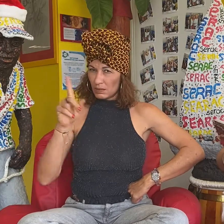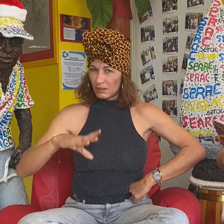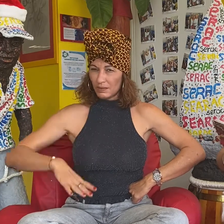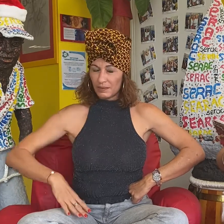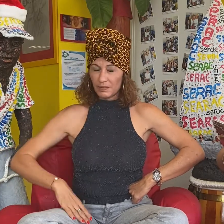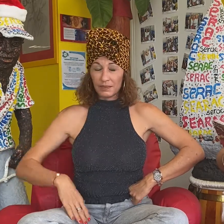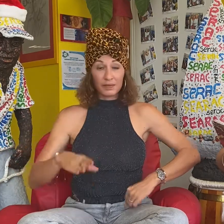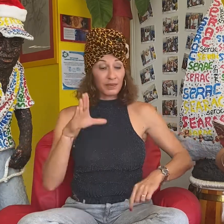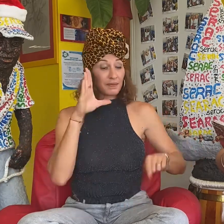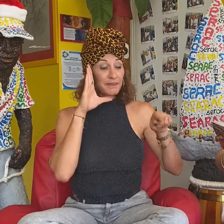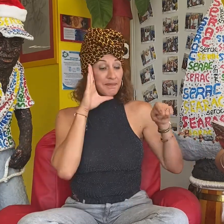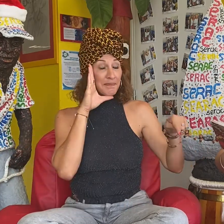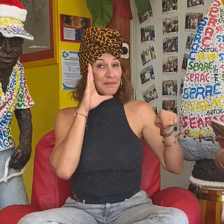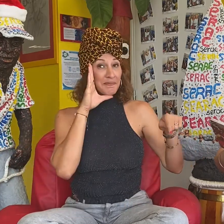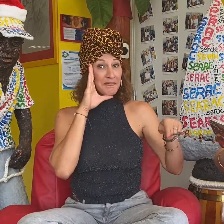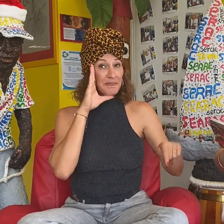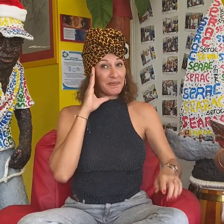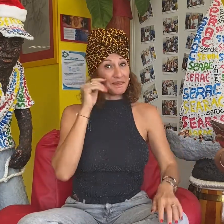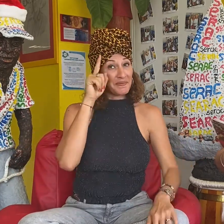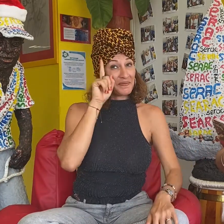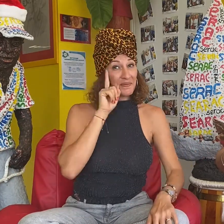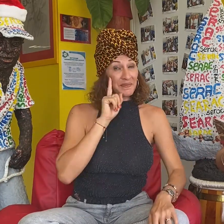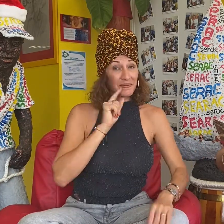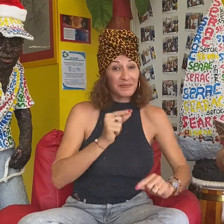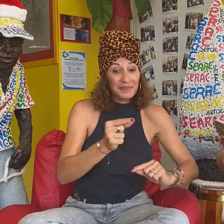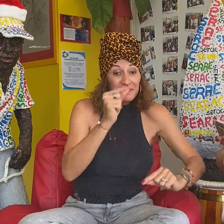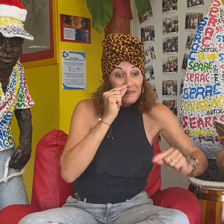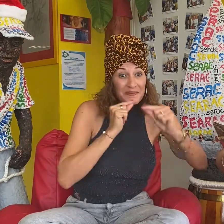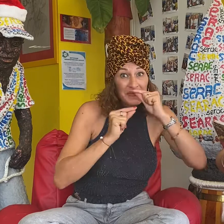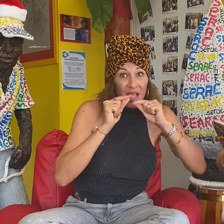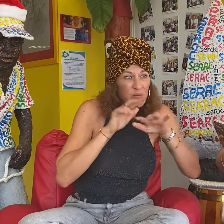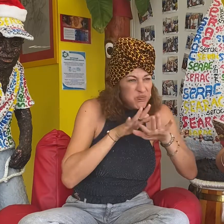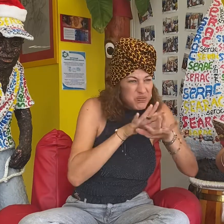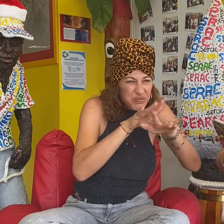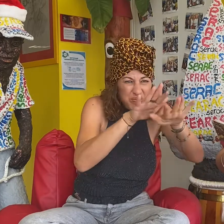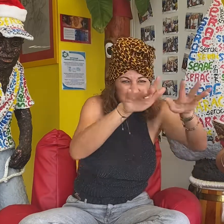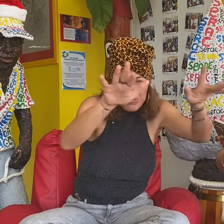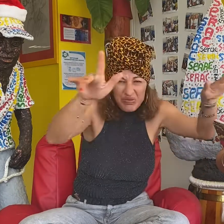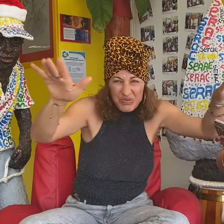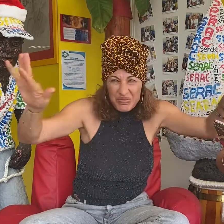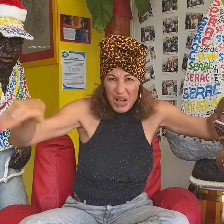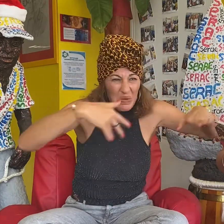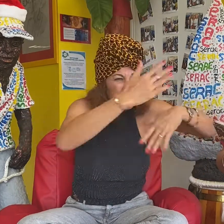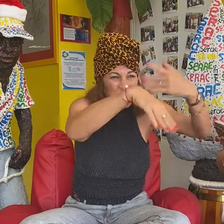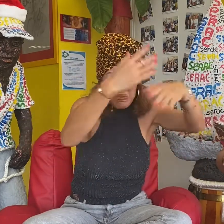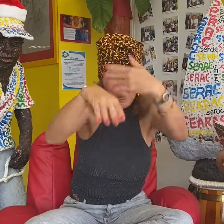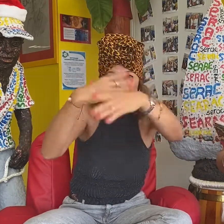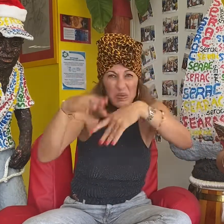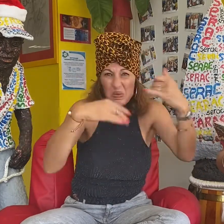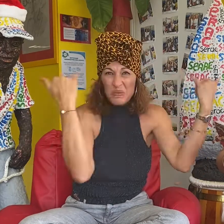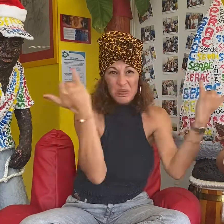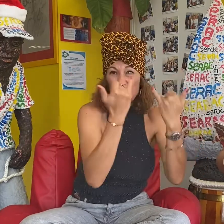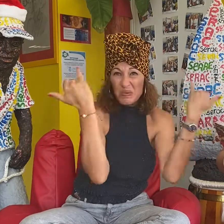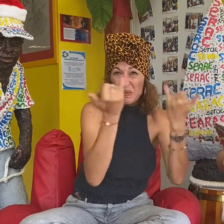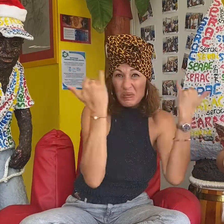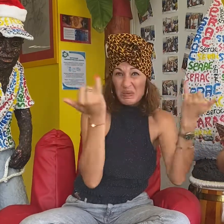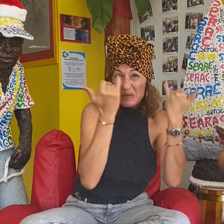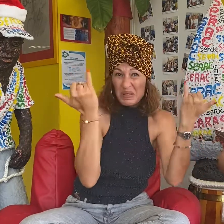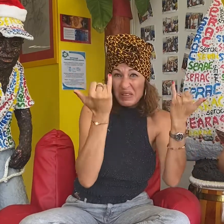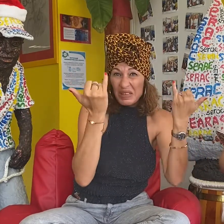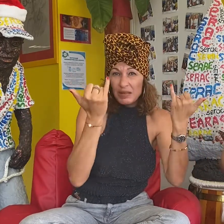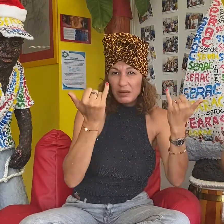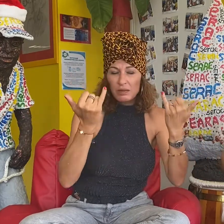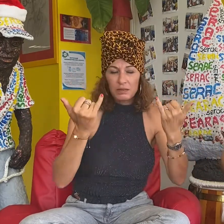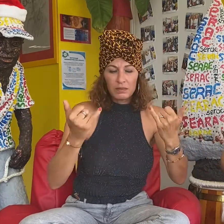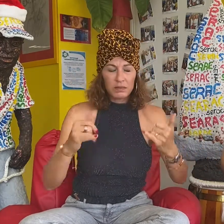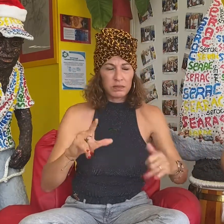Dans la chambre de Pili, la dinette est éparpillée et mélangée aux autres jouets.